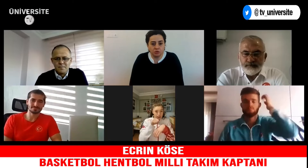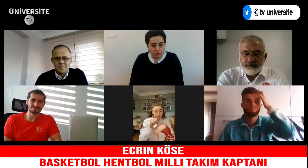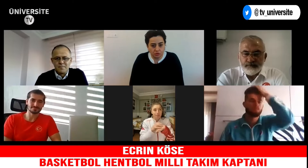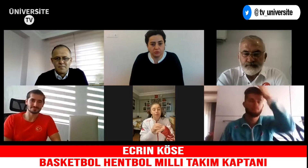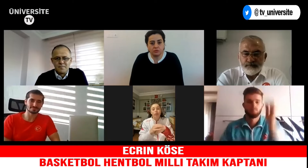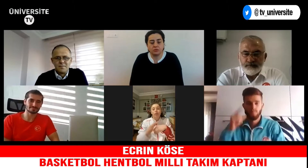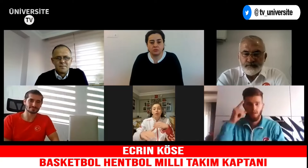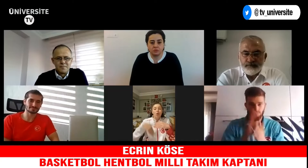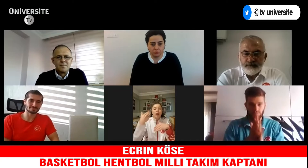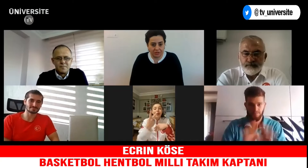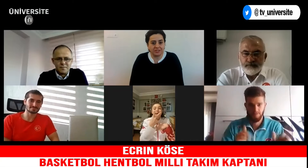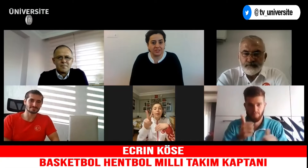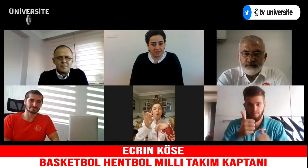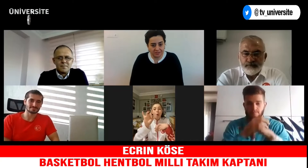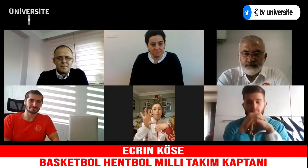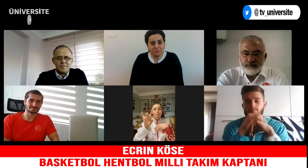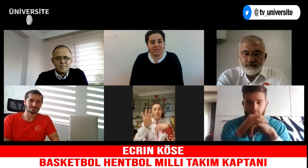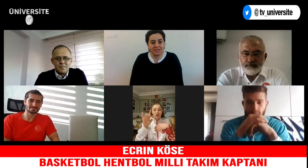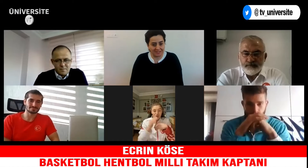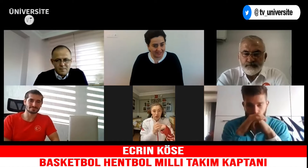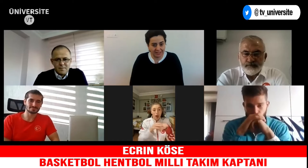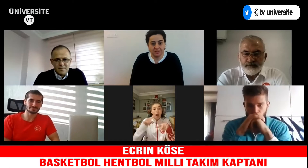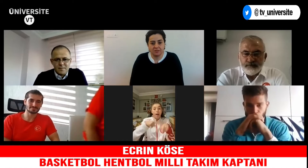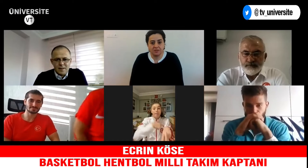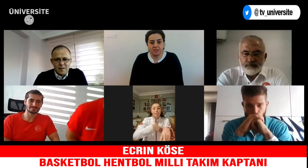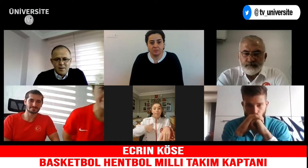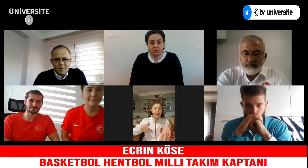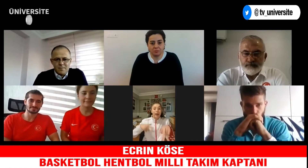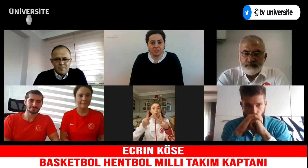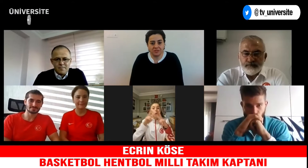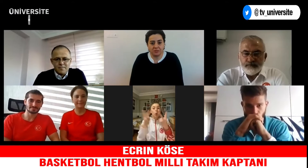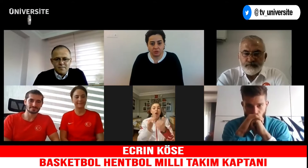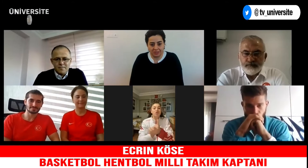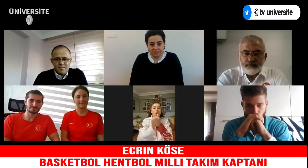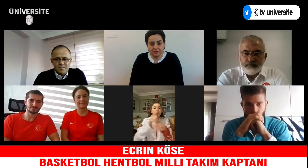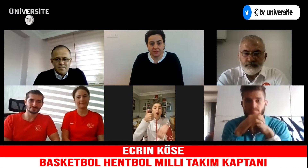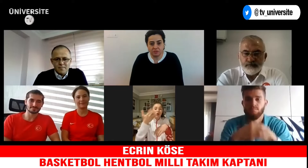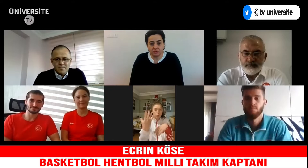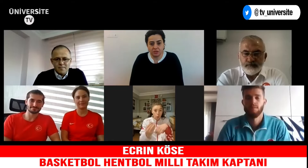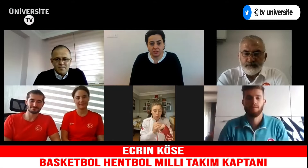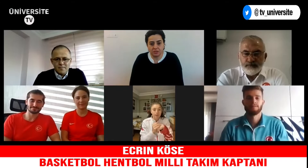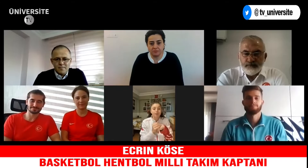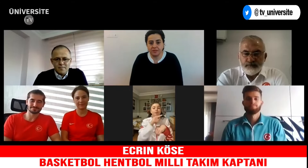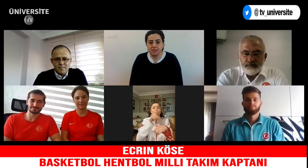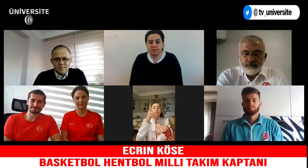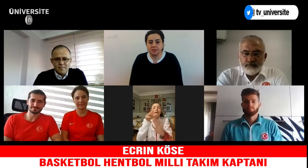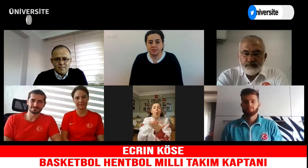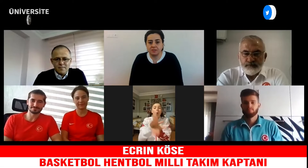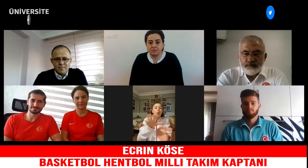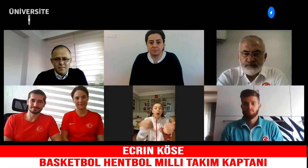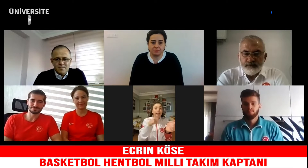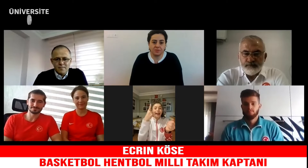en iyi oyuncu unvanlarını aldım iki kere. 2015 ve 2012'de